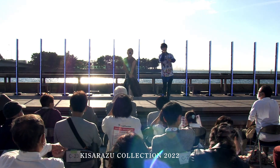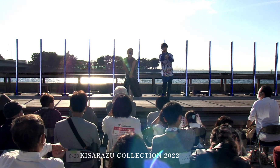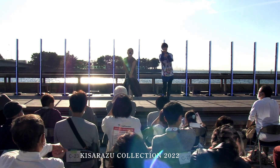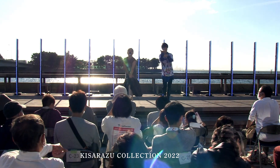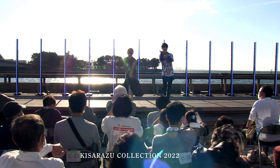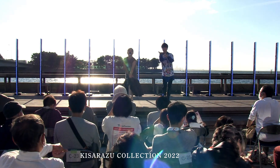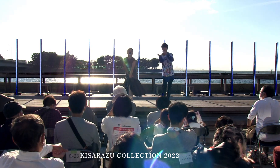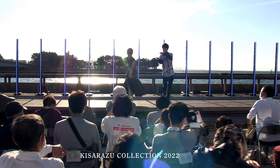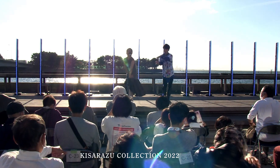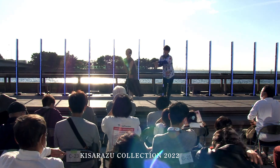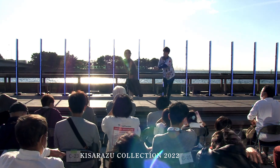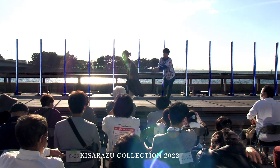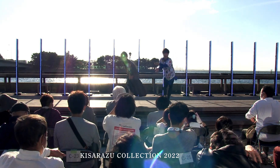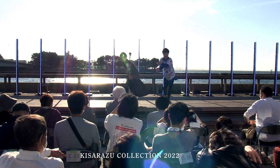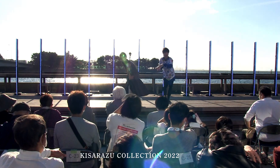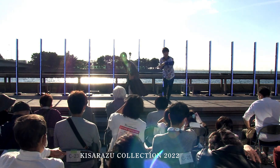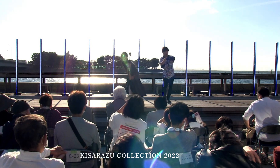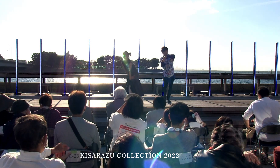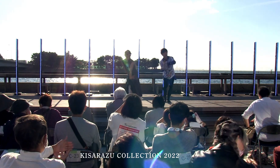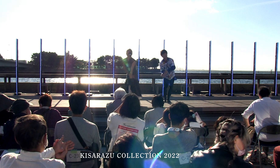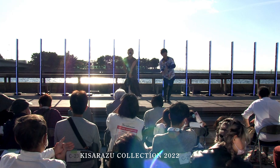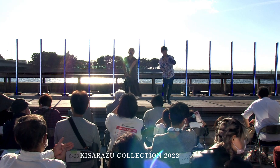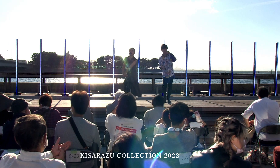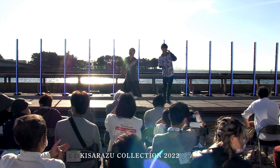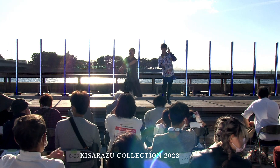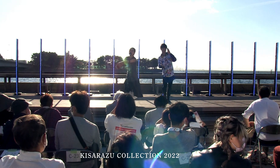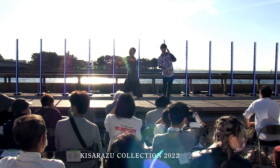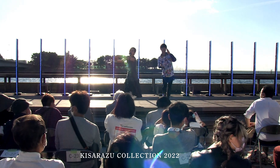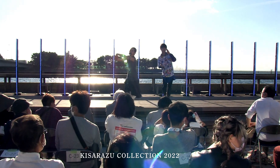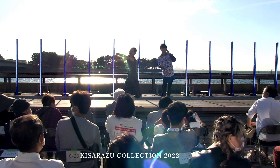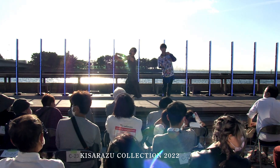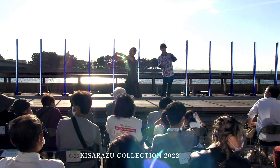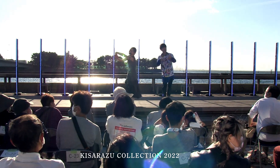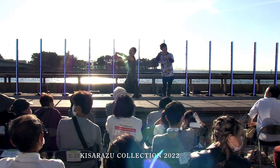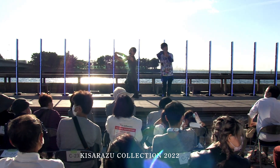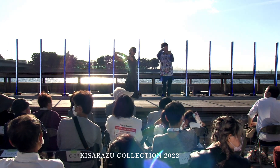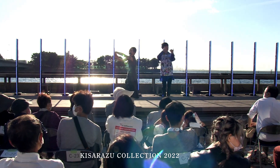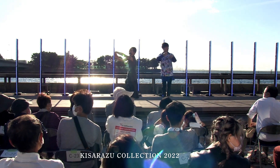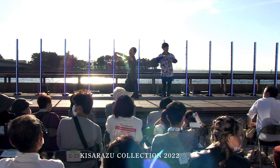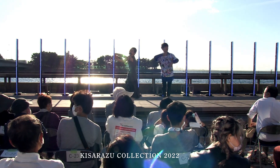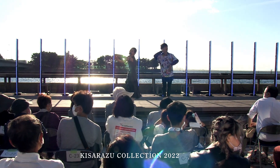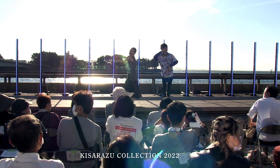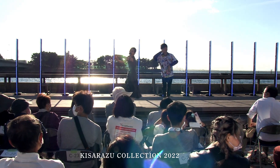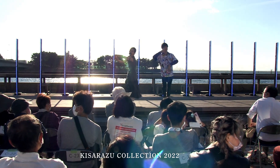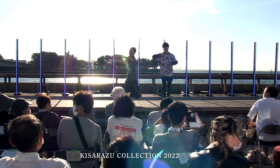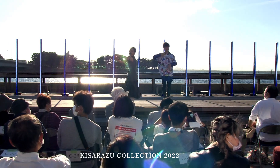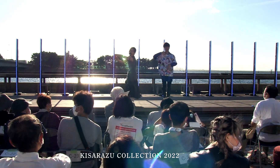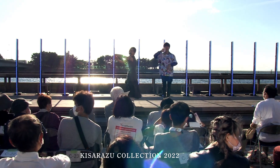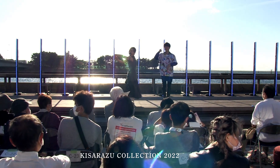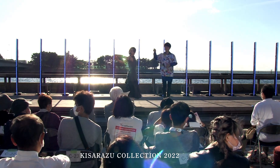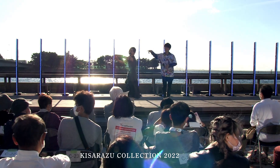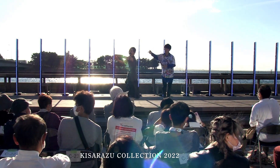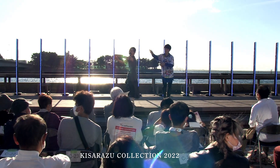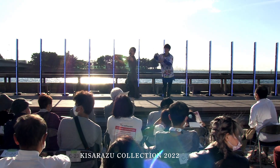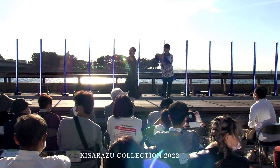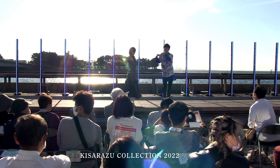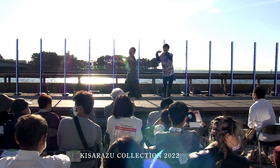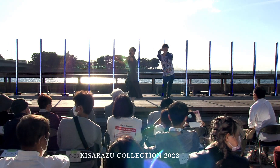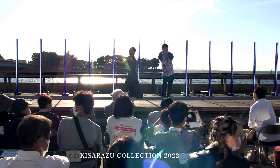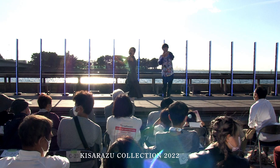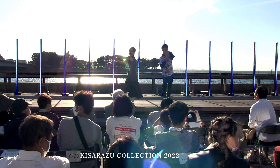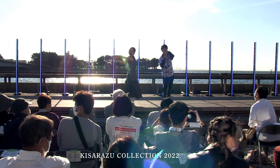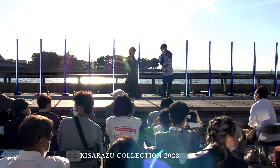のひらを上からプッシュして、立ってる方はちょっとやりづらいですが、手の甲を前にぐーっと押し出してみて、